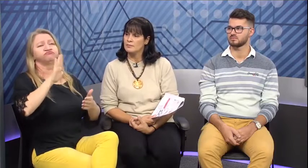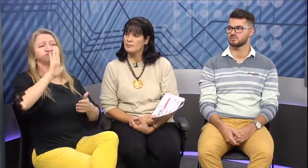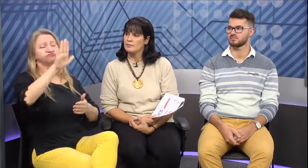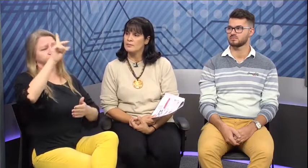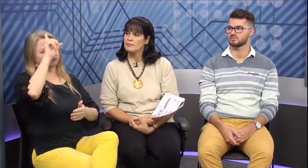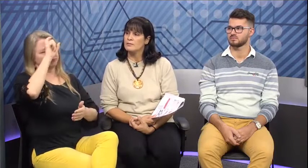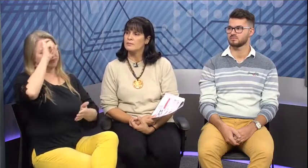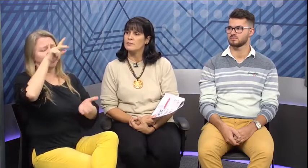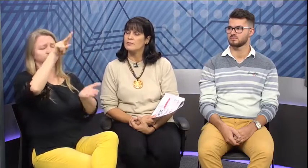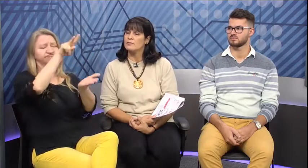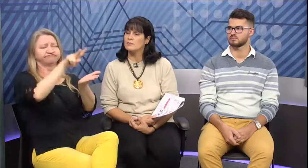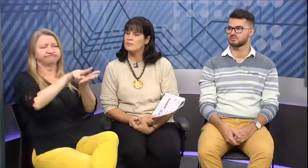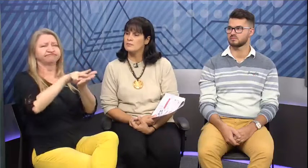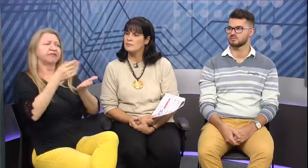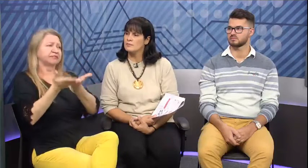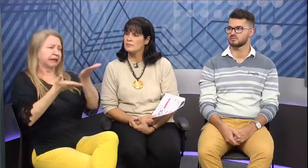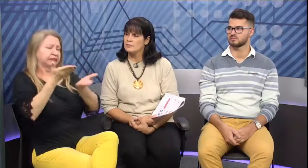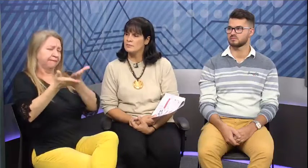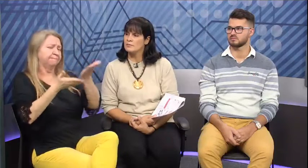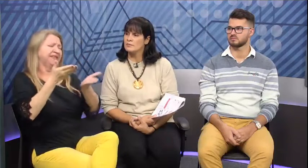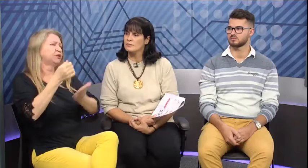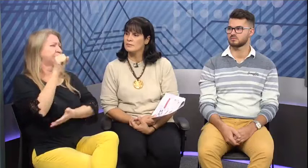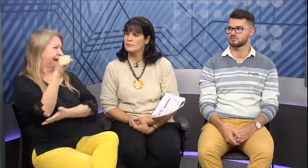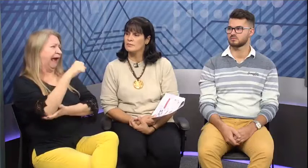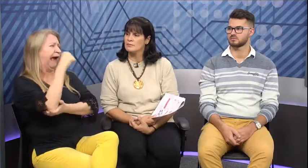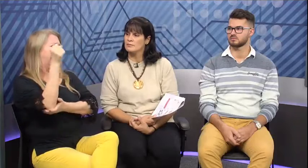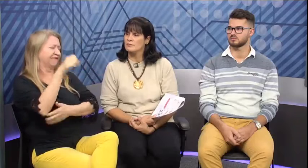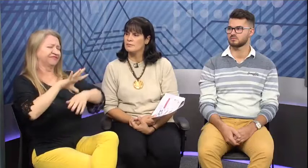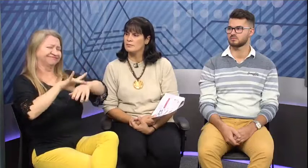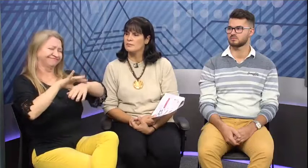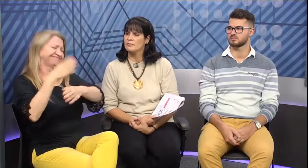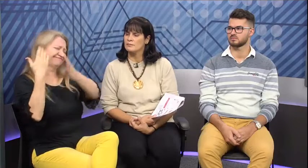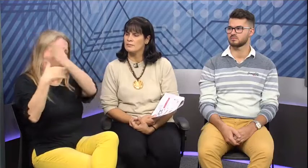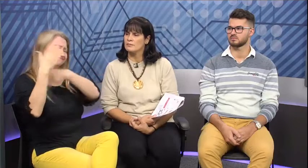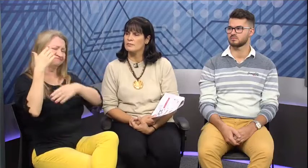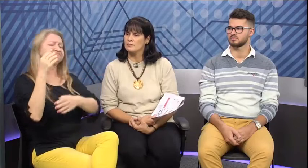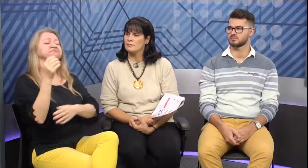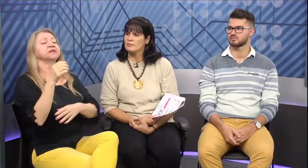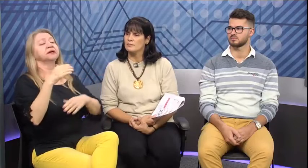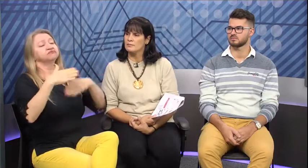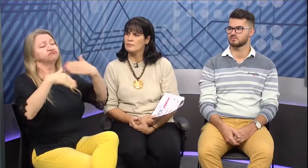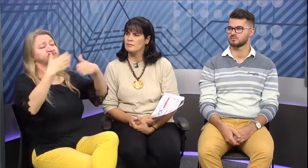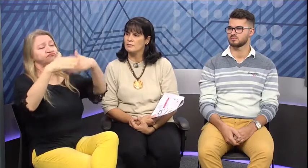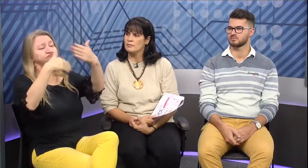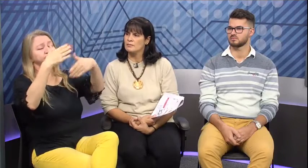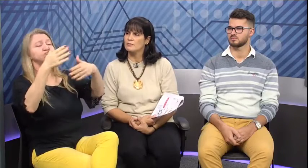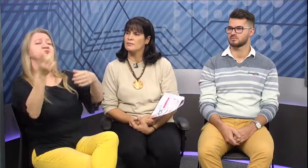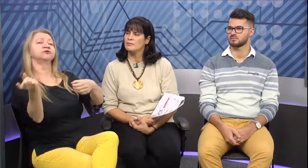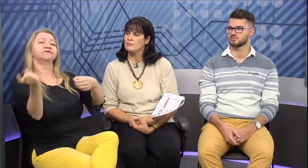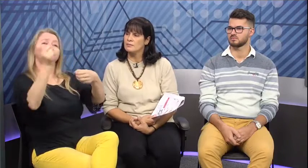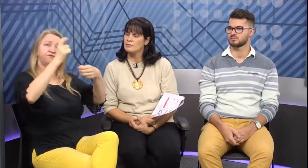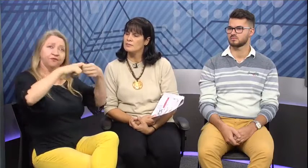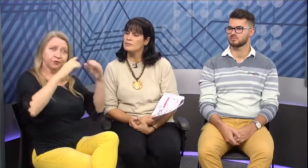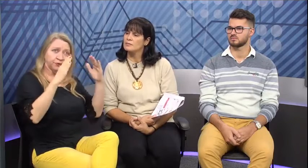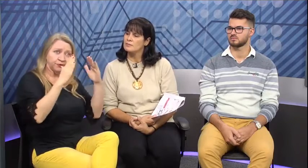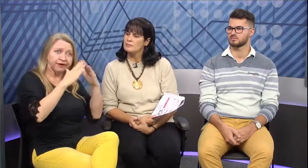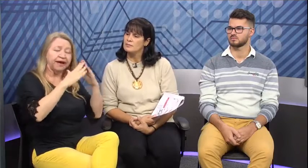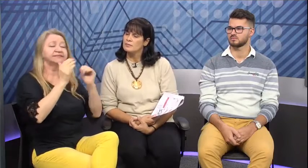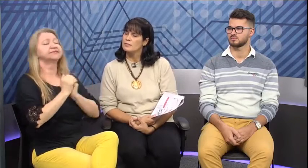anos. Depois eu fiquei internada, recebi todo o tratamento, era muito grave o meu estado. E aí, quando eu